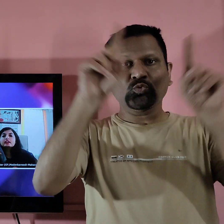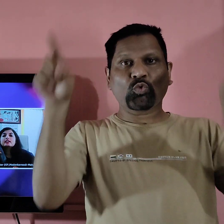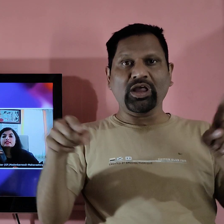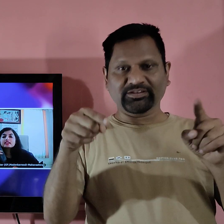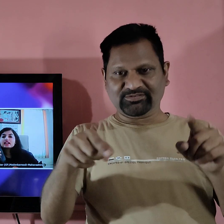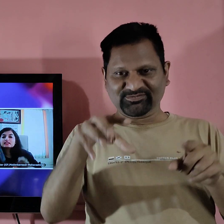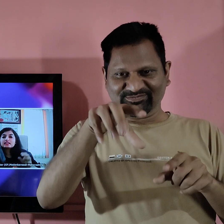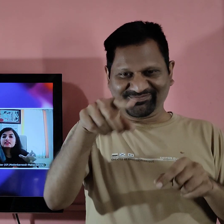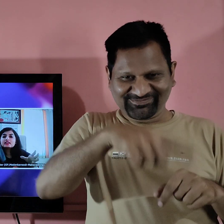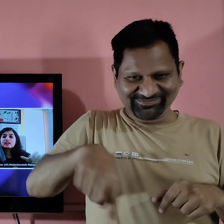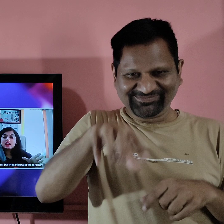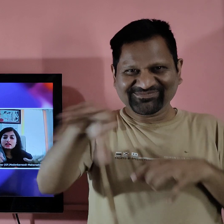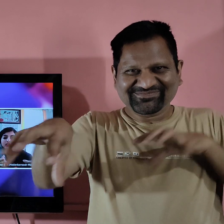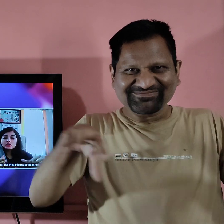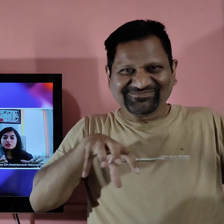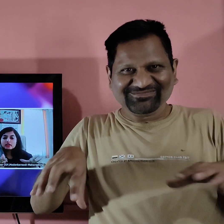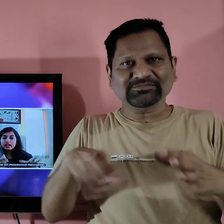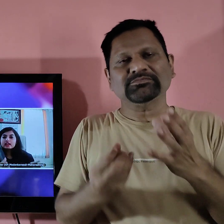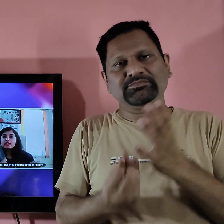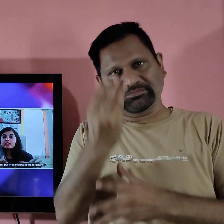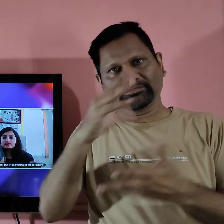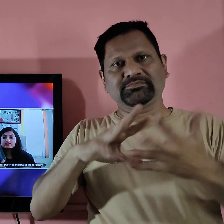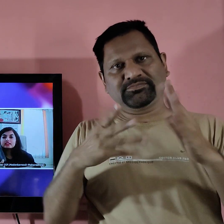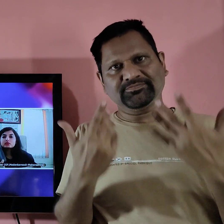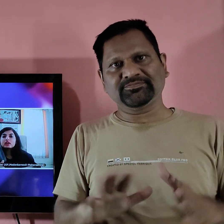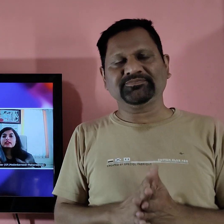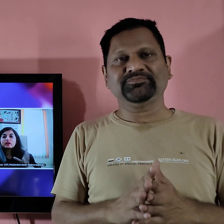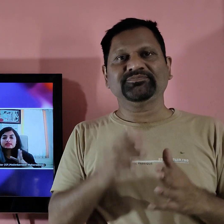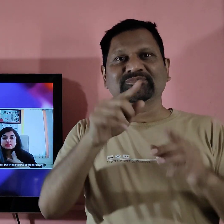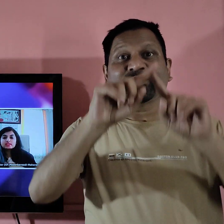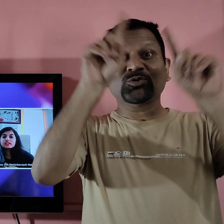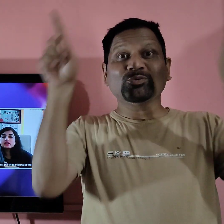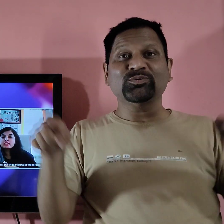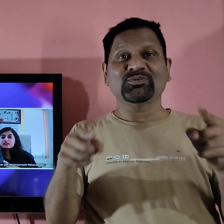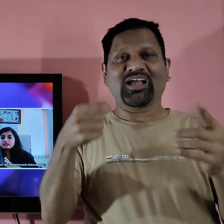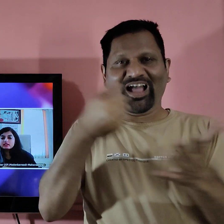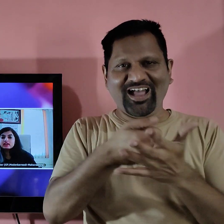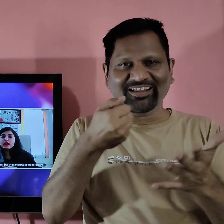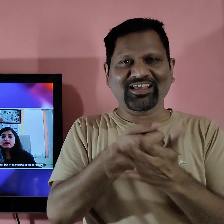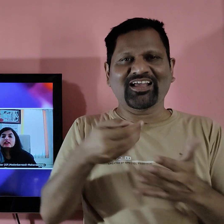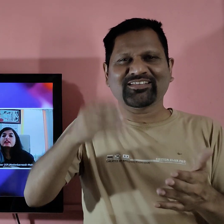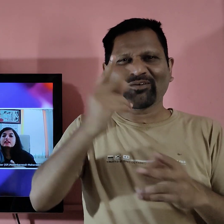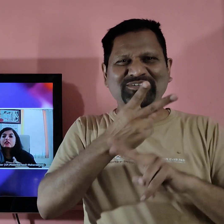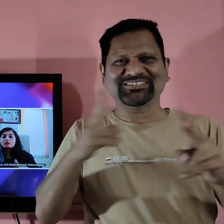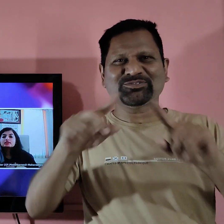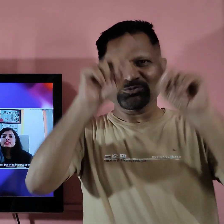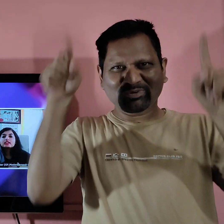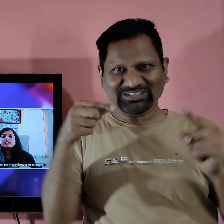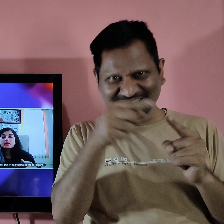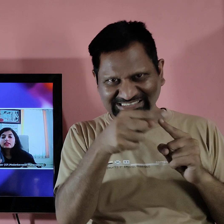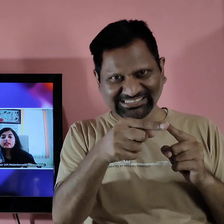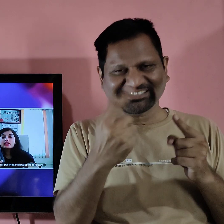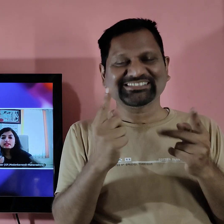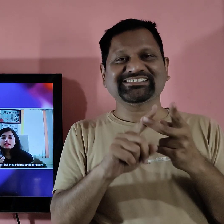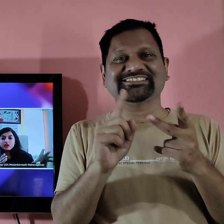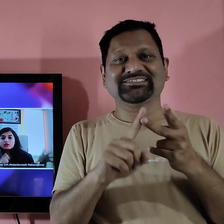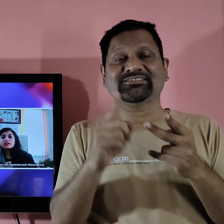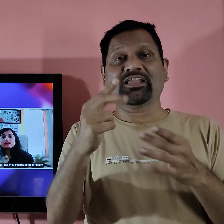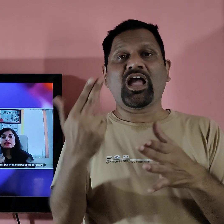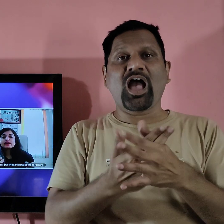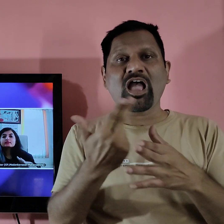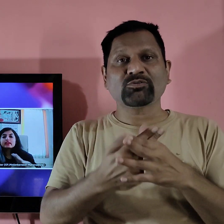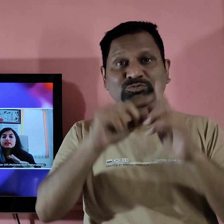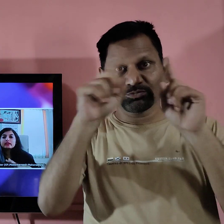में कामयाब हुए। इसके साथ ही जो किराना राशन की दुकान है और सब्जी के हाट है, उसके लिए